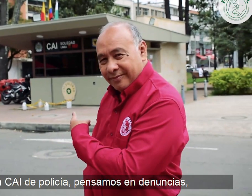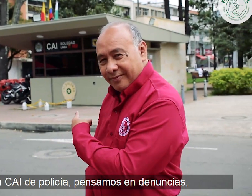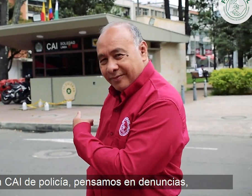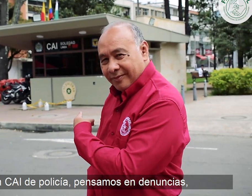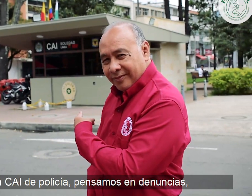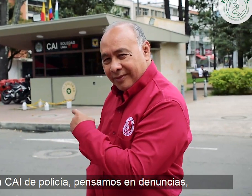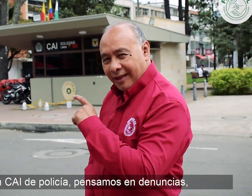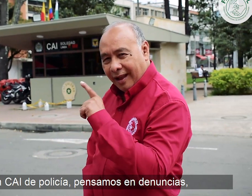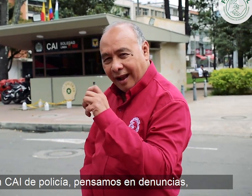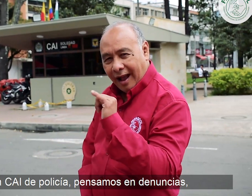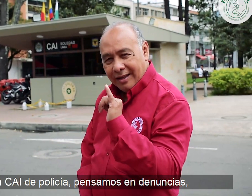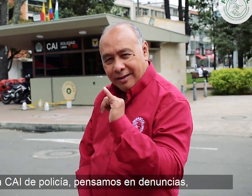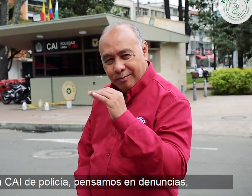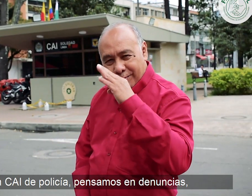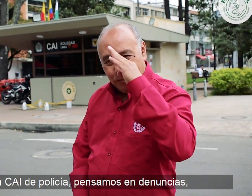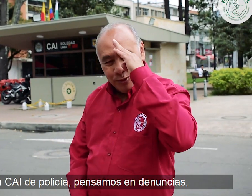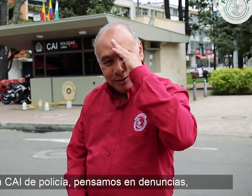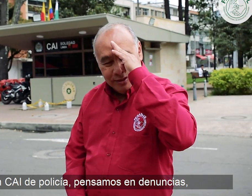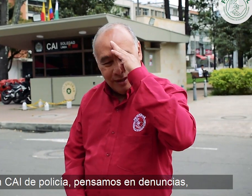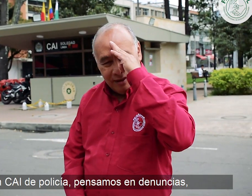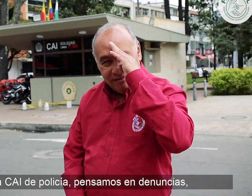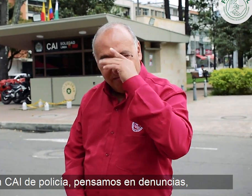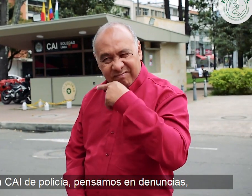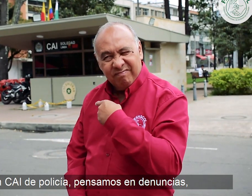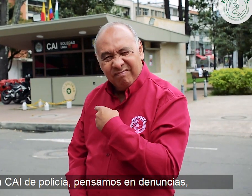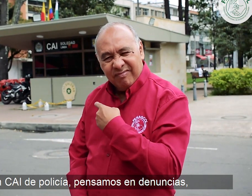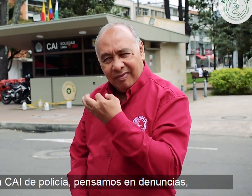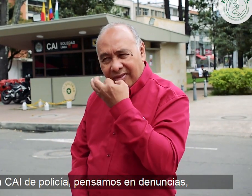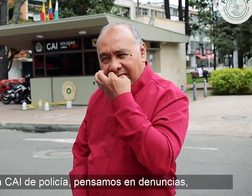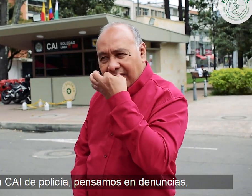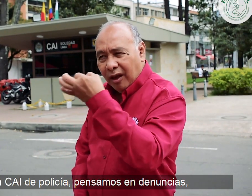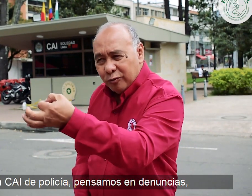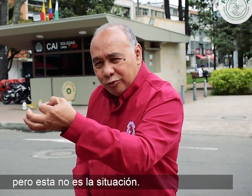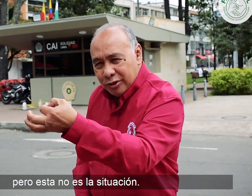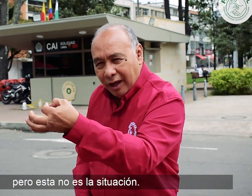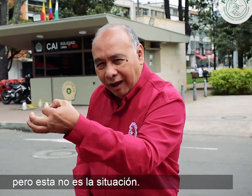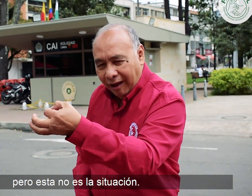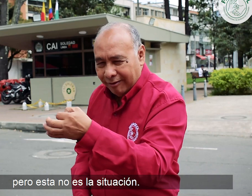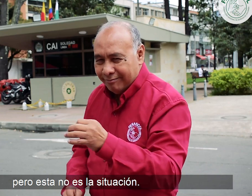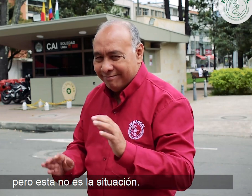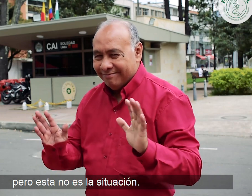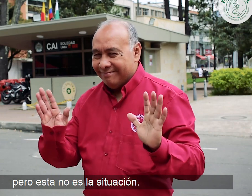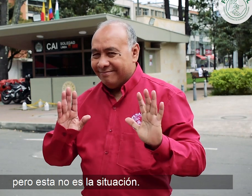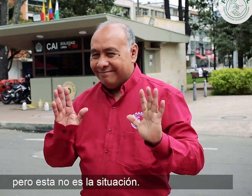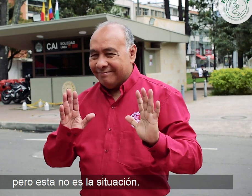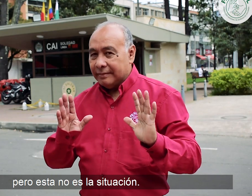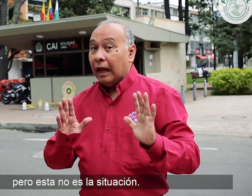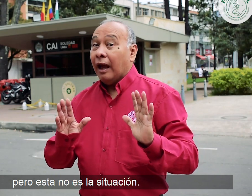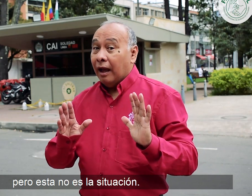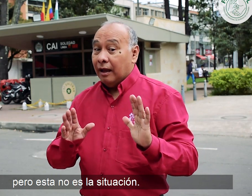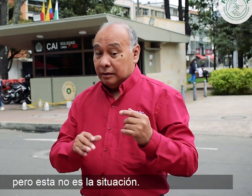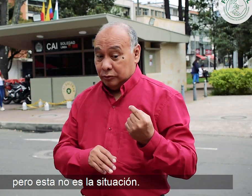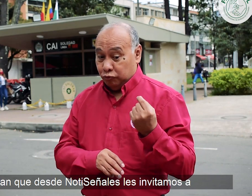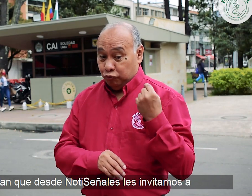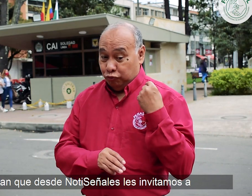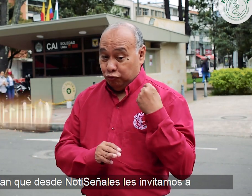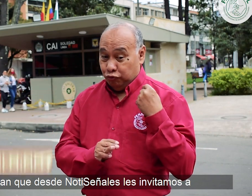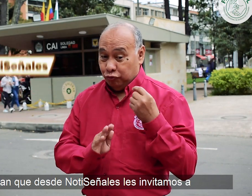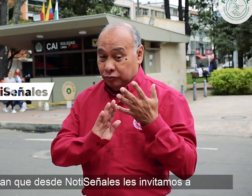Al ver un CAI de policía pensamos en denuncias. Pero esta no es la situación. Recuerdan que